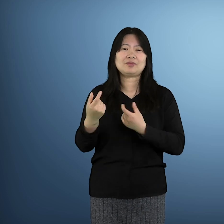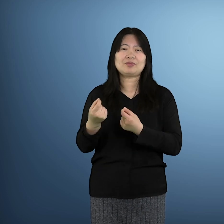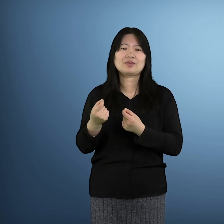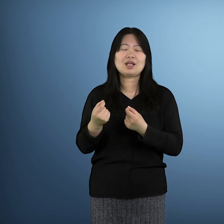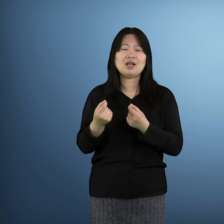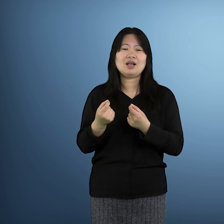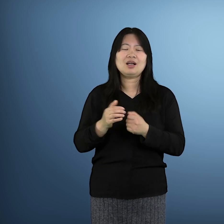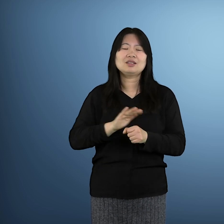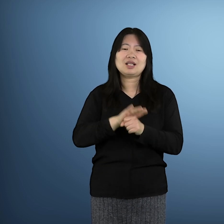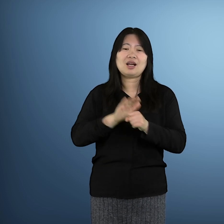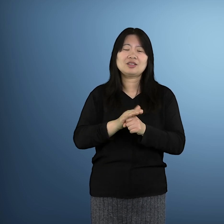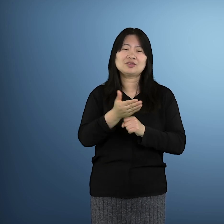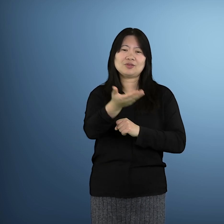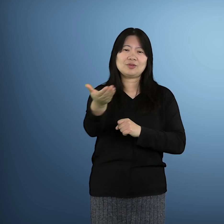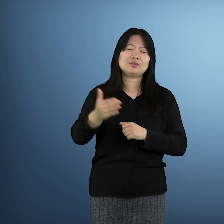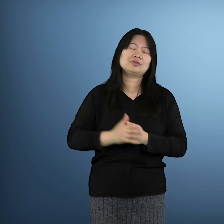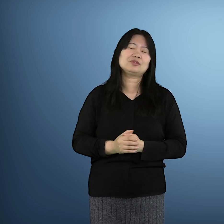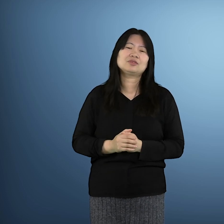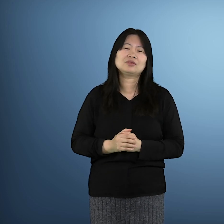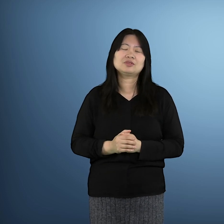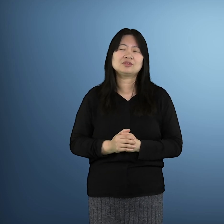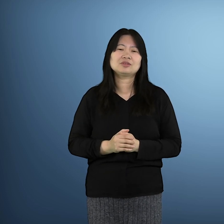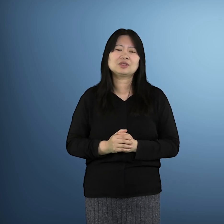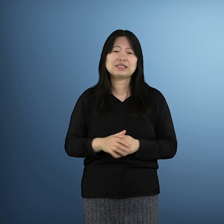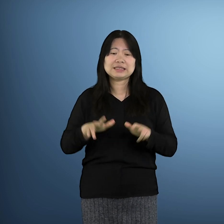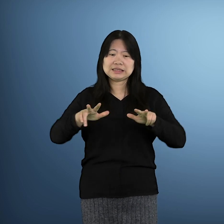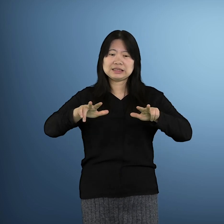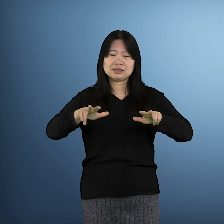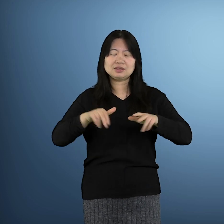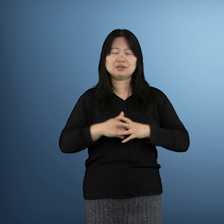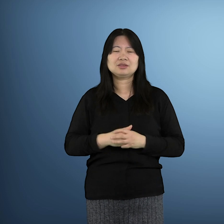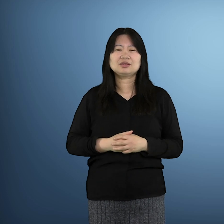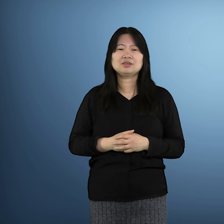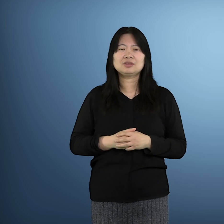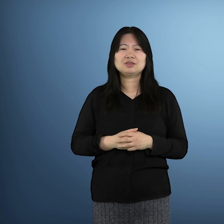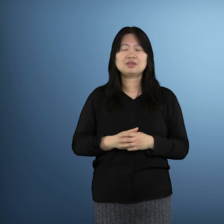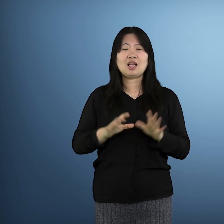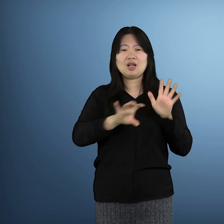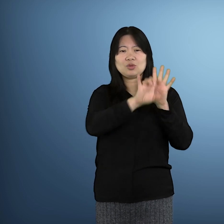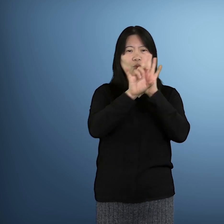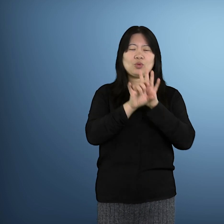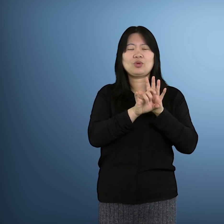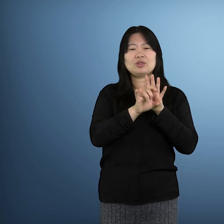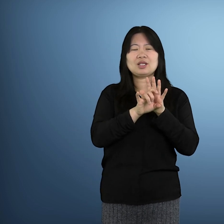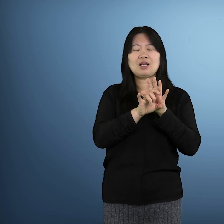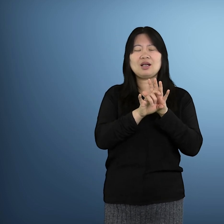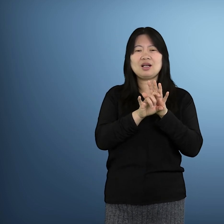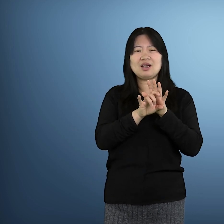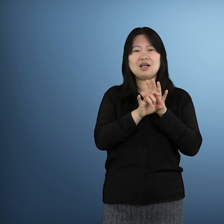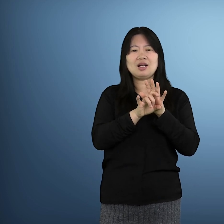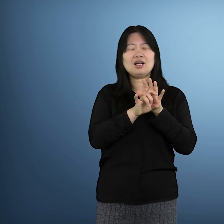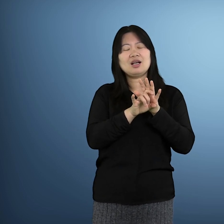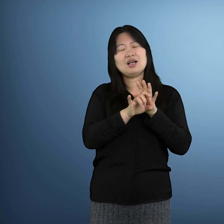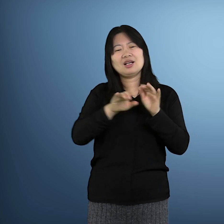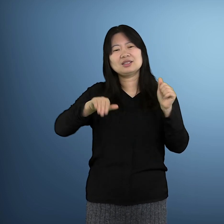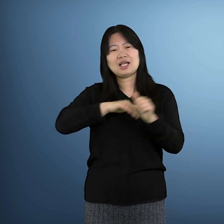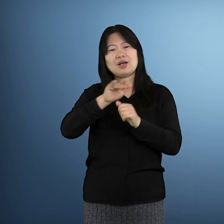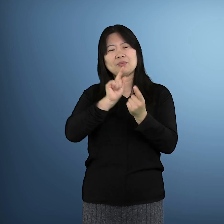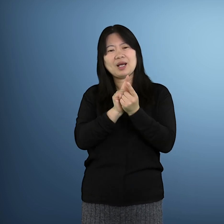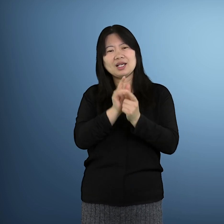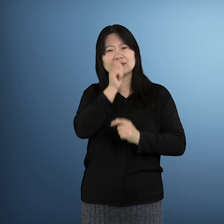사랑하는 형제자매 여러분, 지금 이 코로나19라는 팬데믹 상황